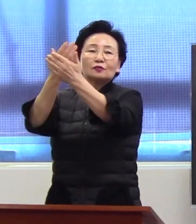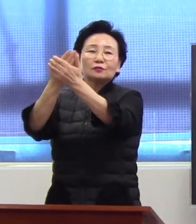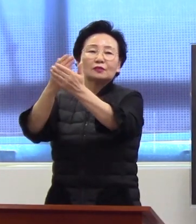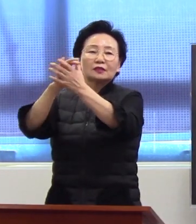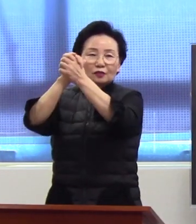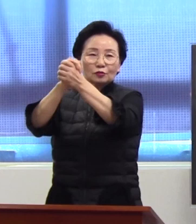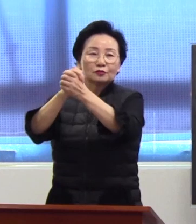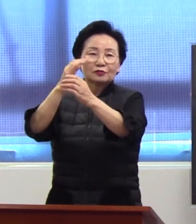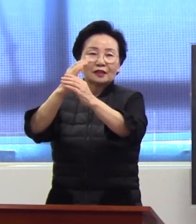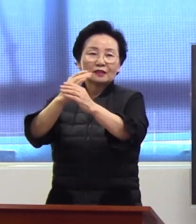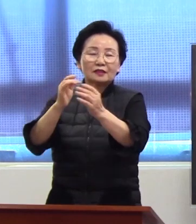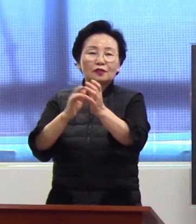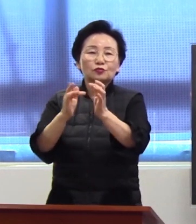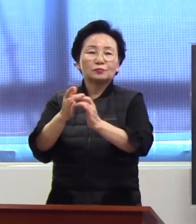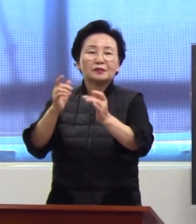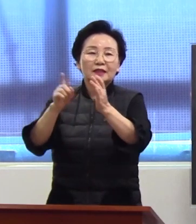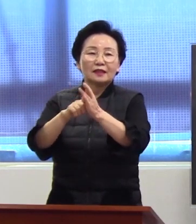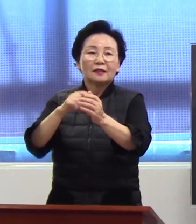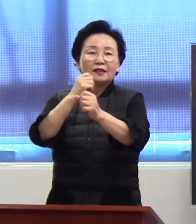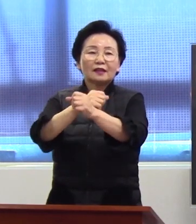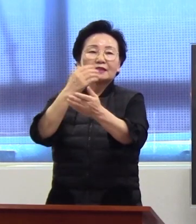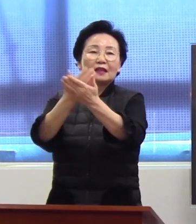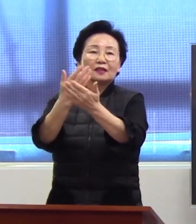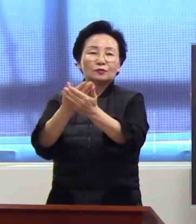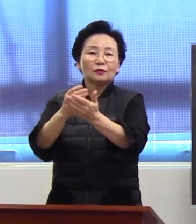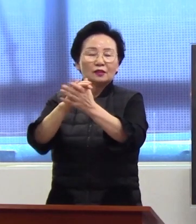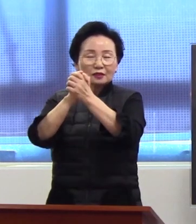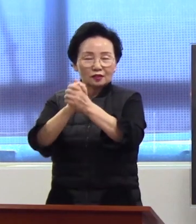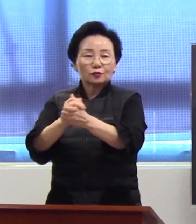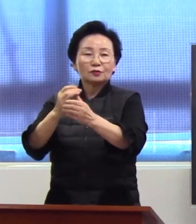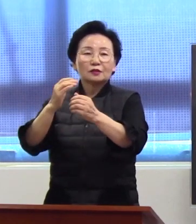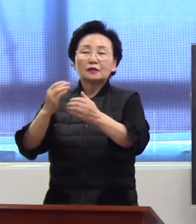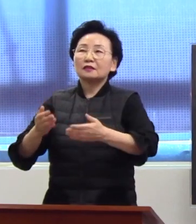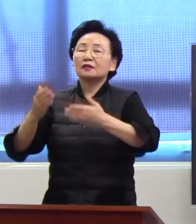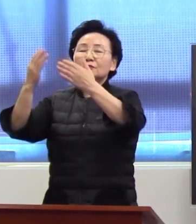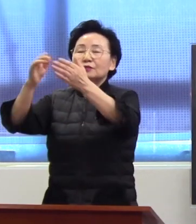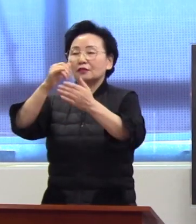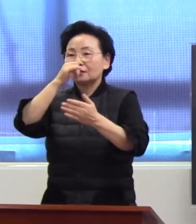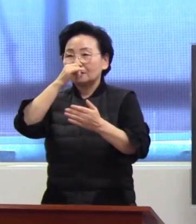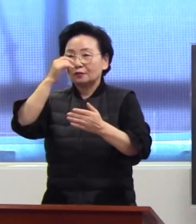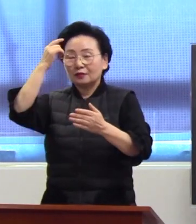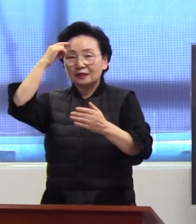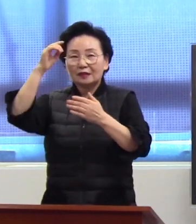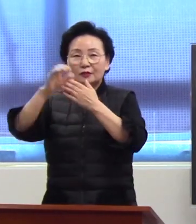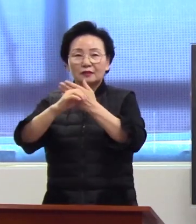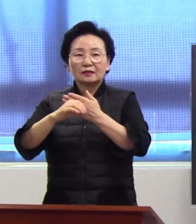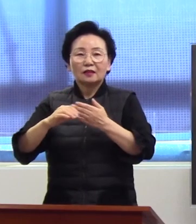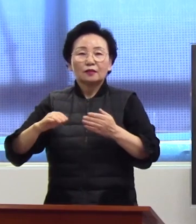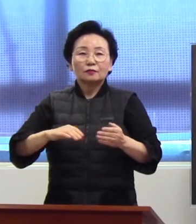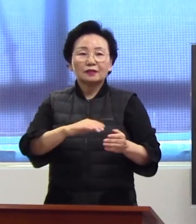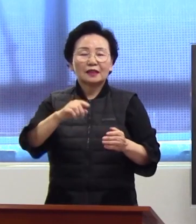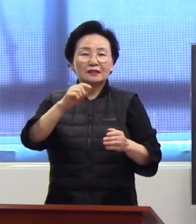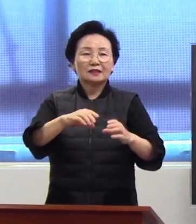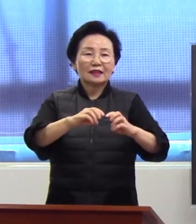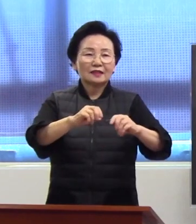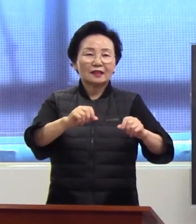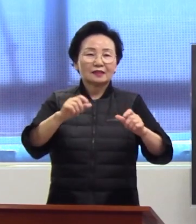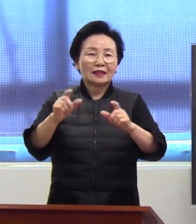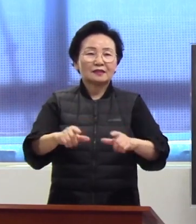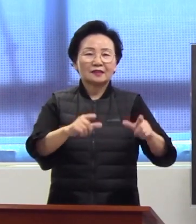해달라고 기도 중이야. 예수 믿게 해달라고 기도 드리고 있어요. 왜냐하면 우리가 이 땅에 사는